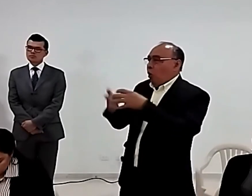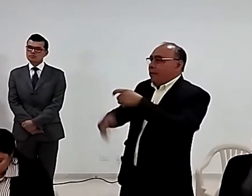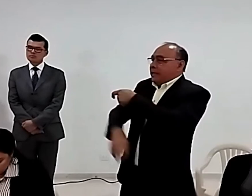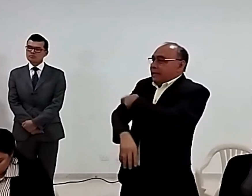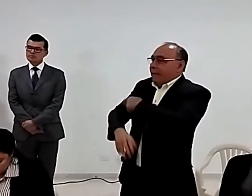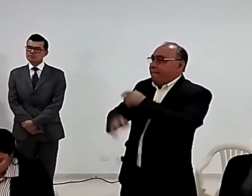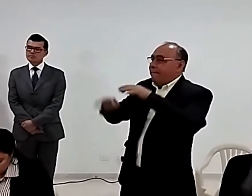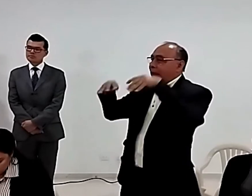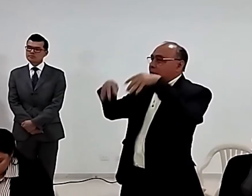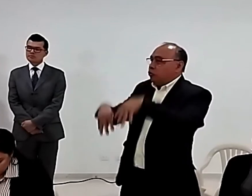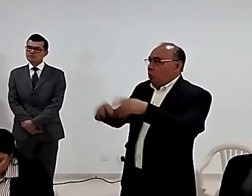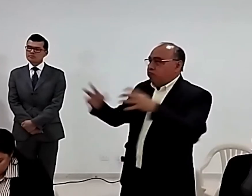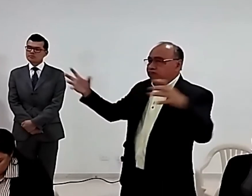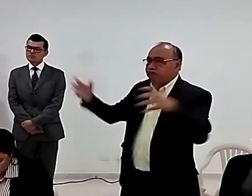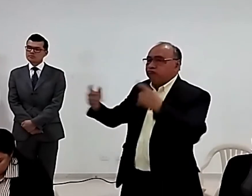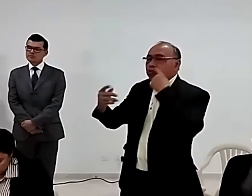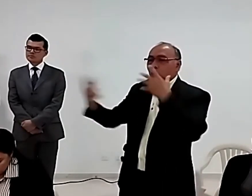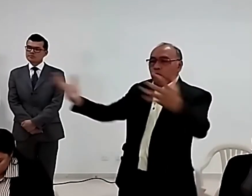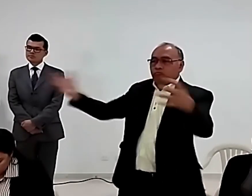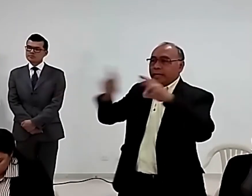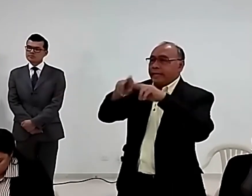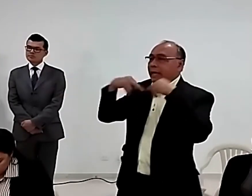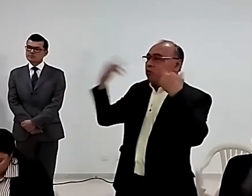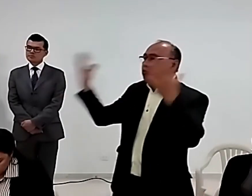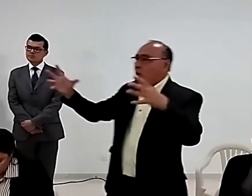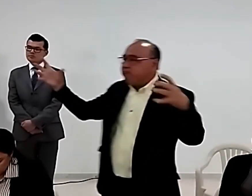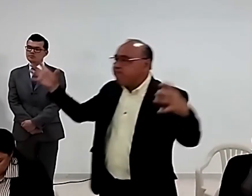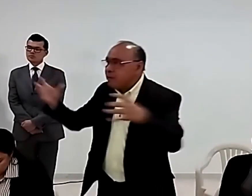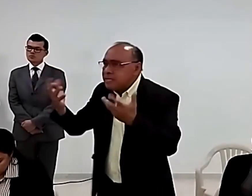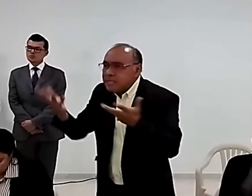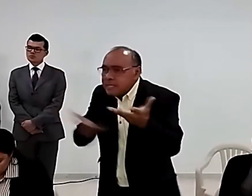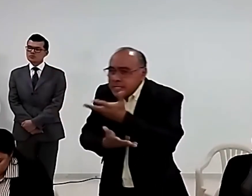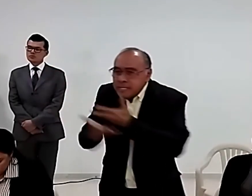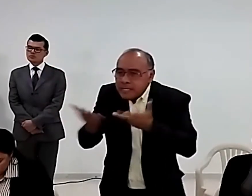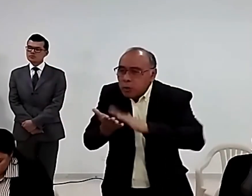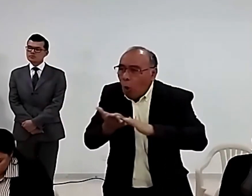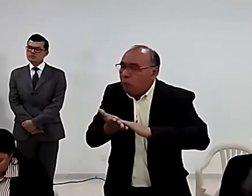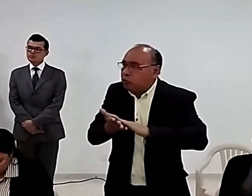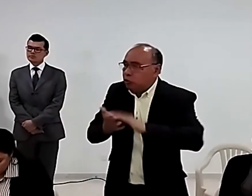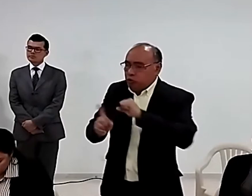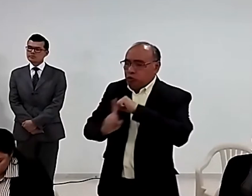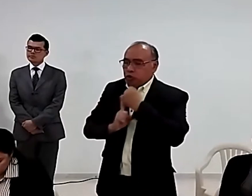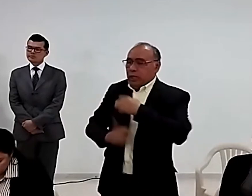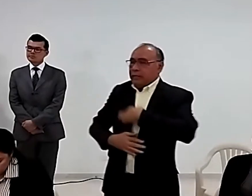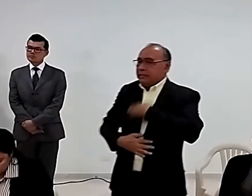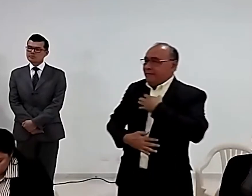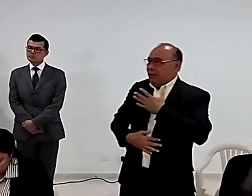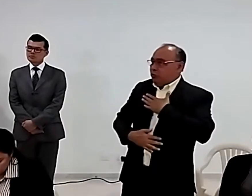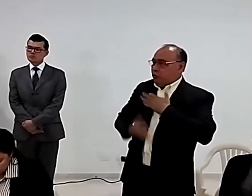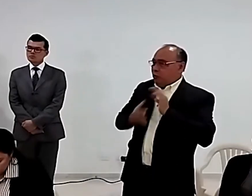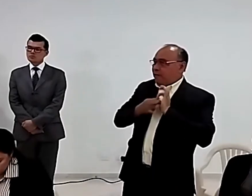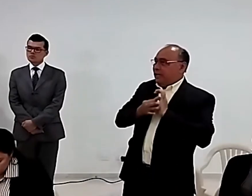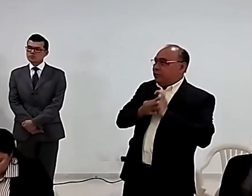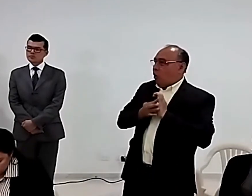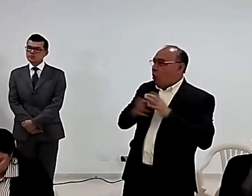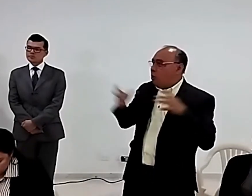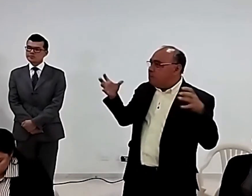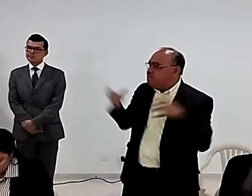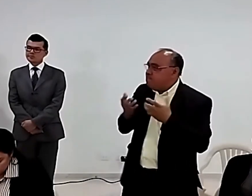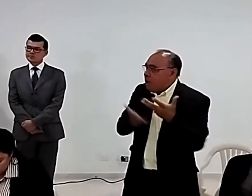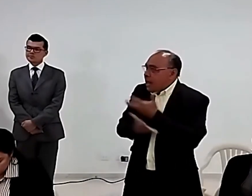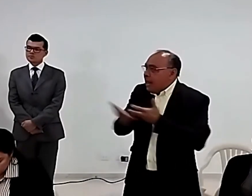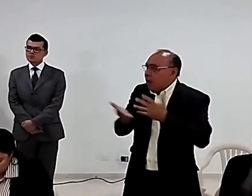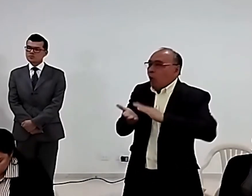que julio nosotros con óperas con ustedes también como representantes del comité el plantón que está cubriendo este tema